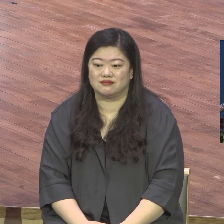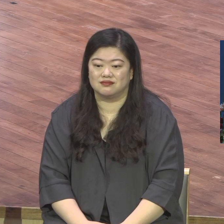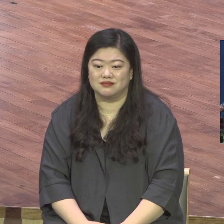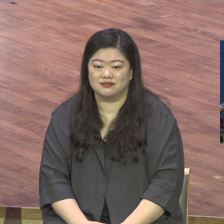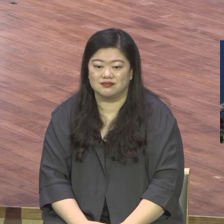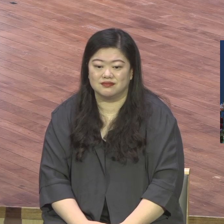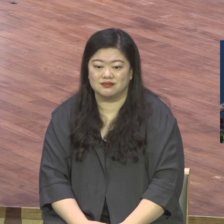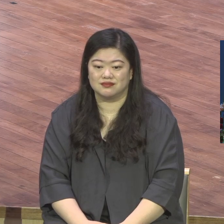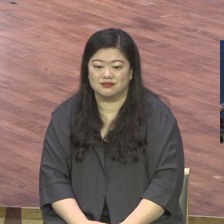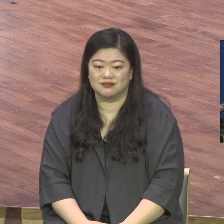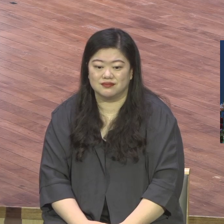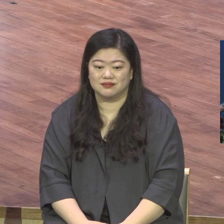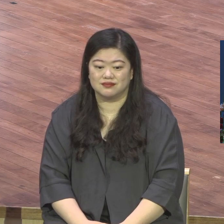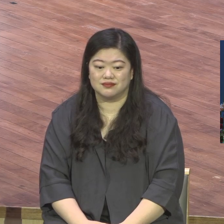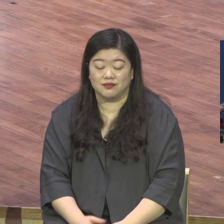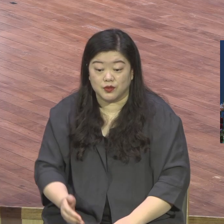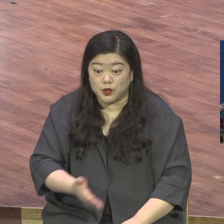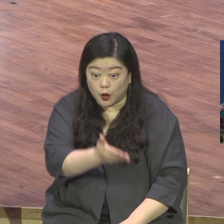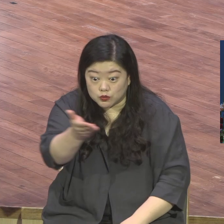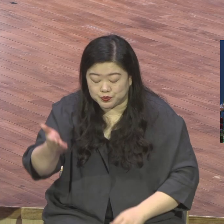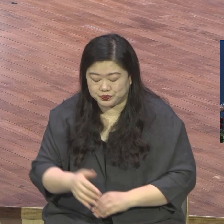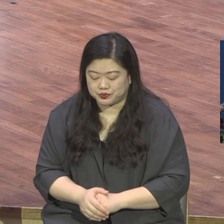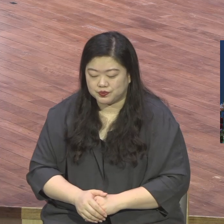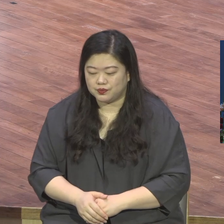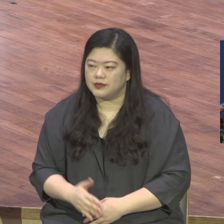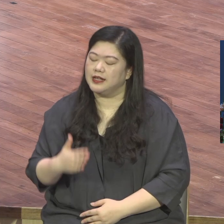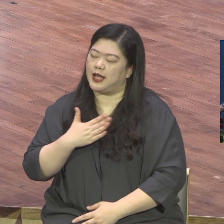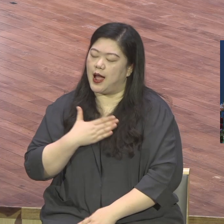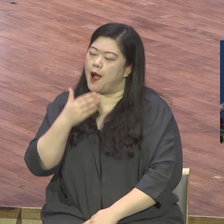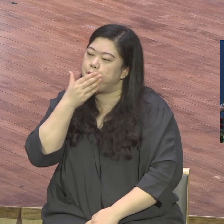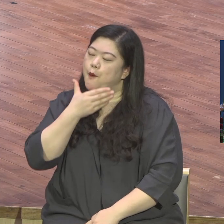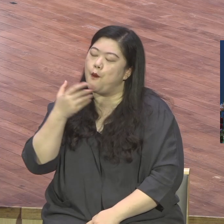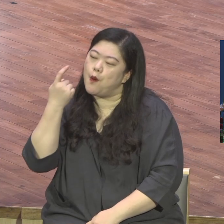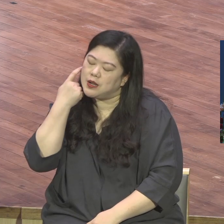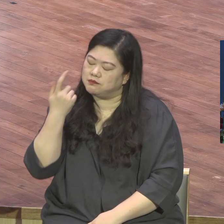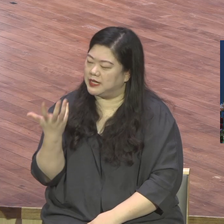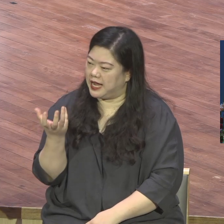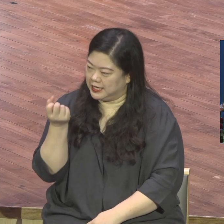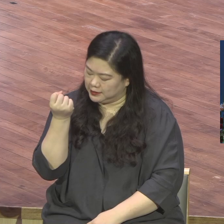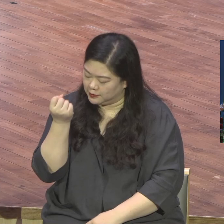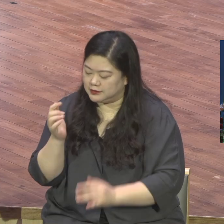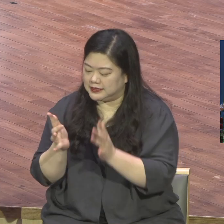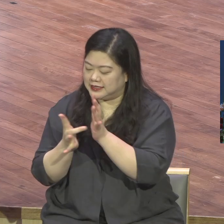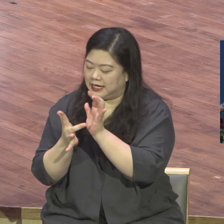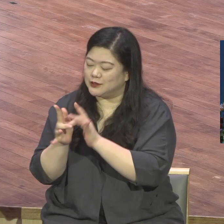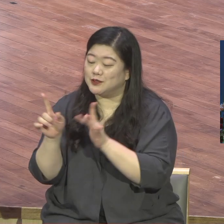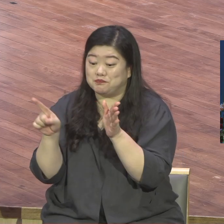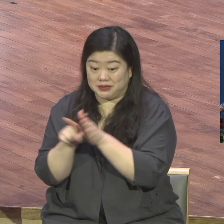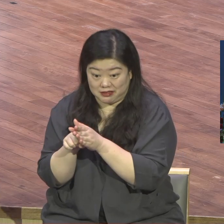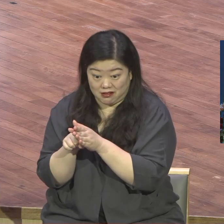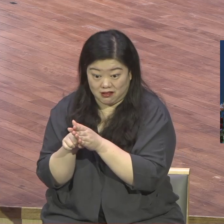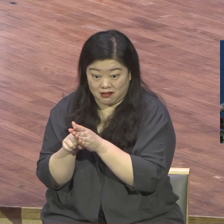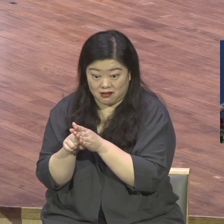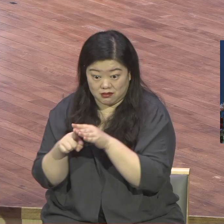우리가 복음으로 산다. 복음으로 산다. 무슨